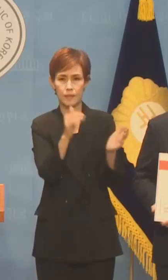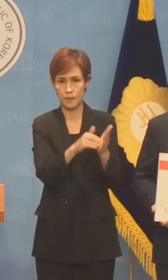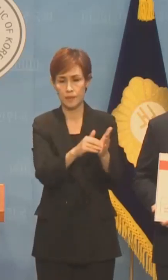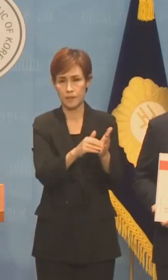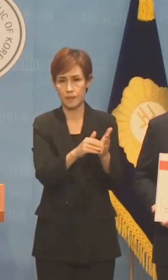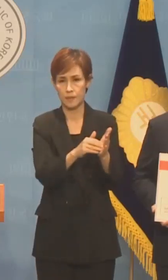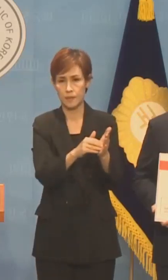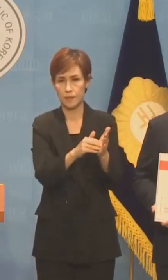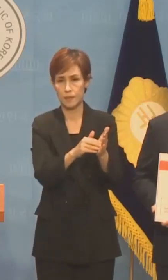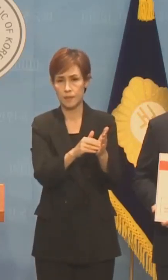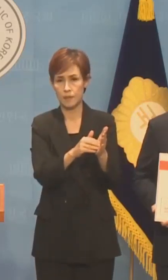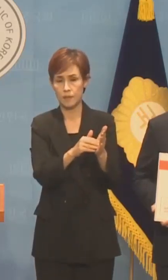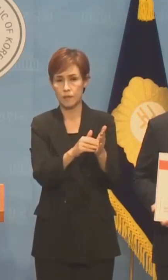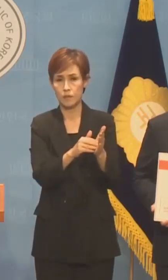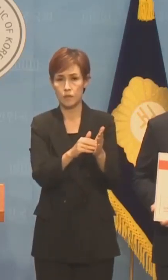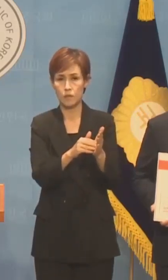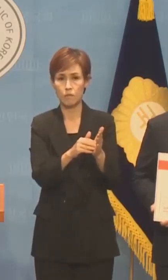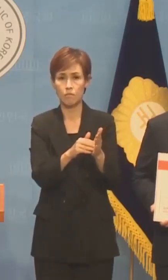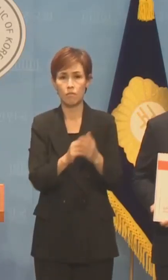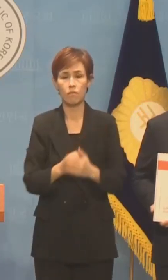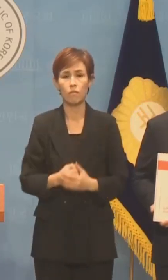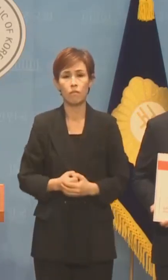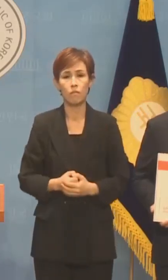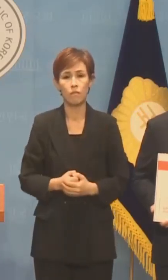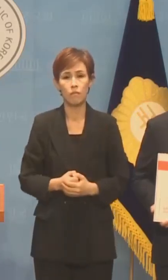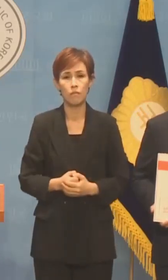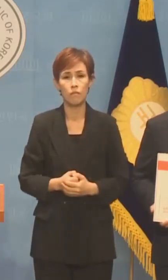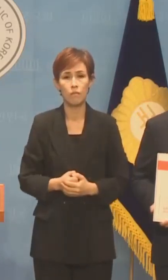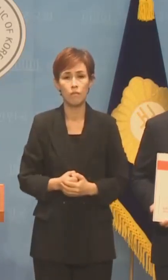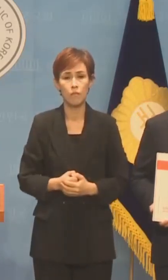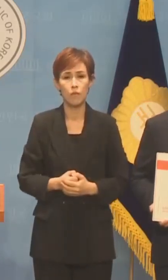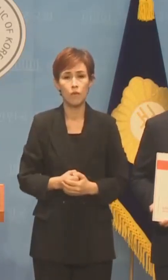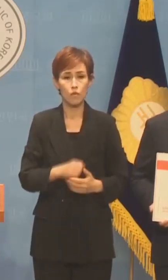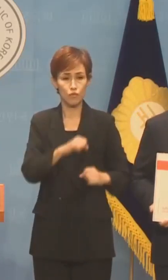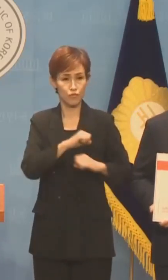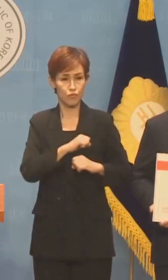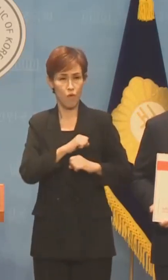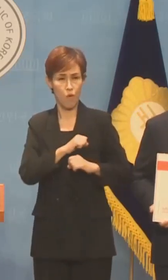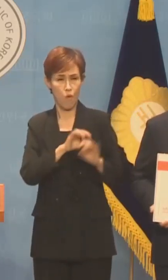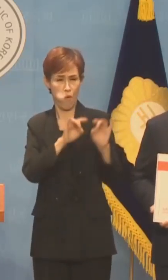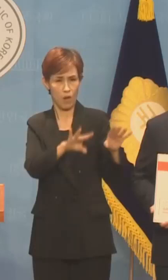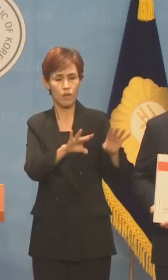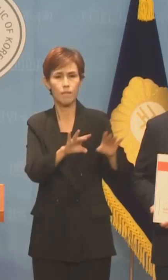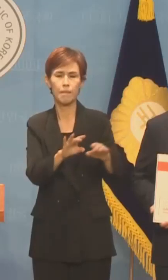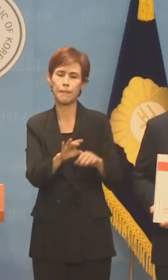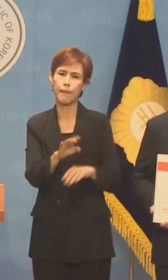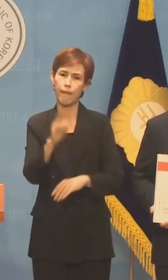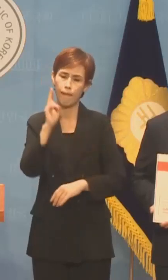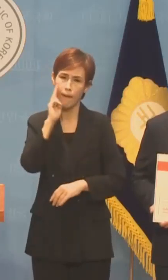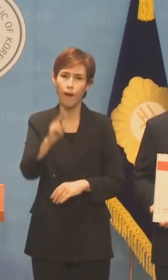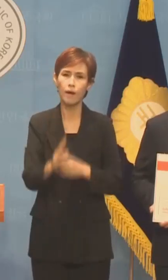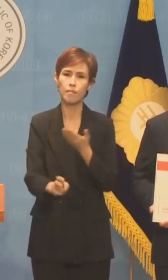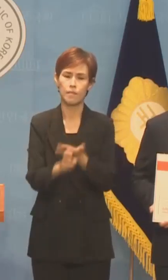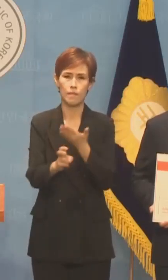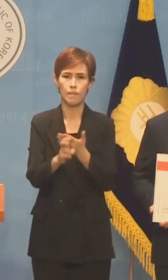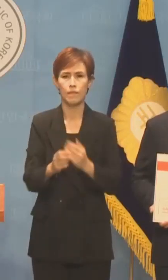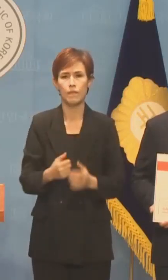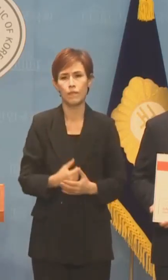꿰어냈습니다. 국가 최고 수사기관이 국가기관을 속이는 사상 초유의 일이 벌어진